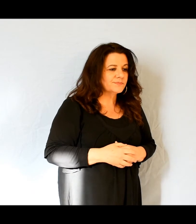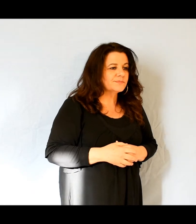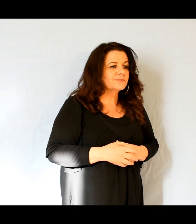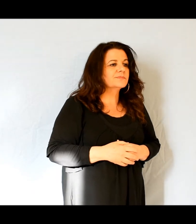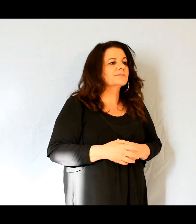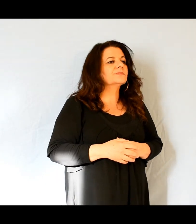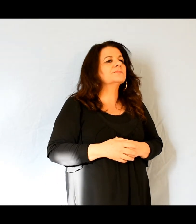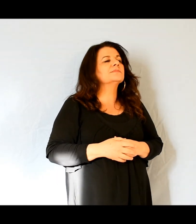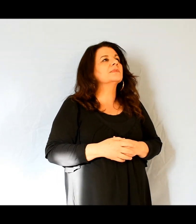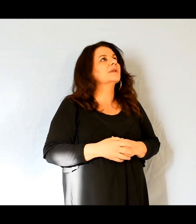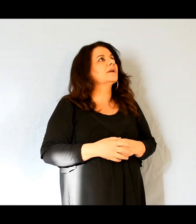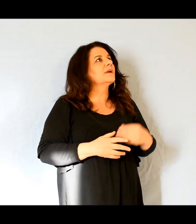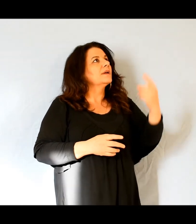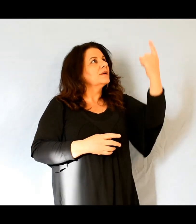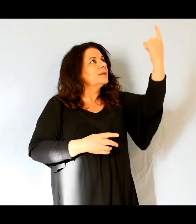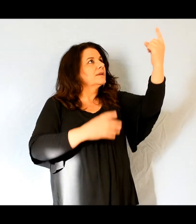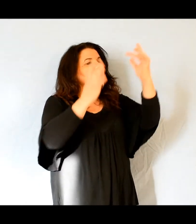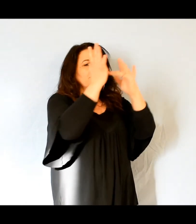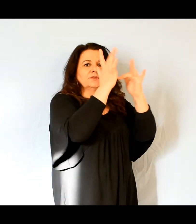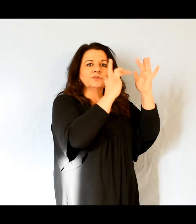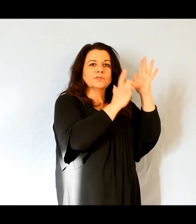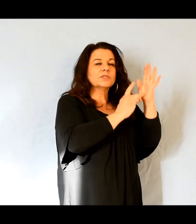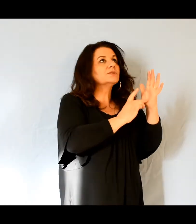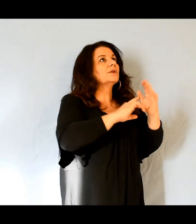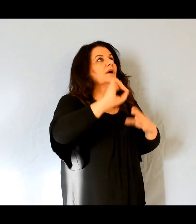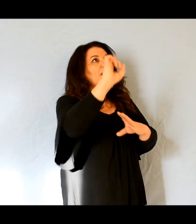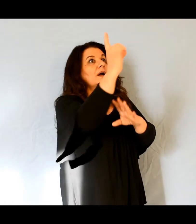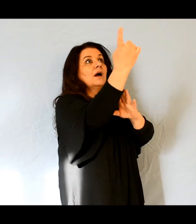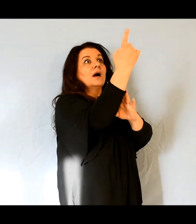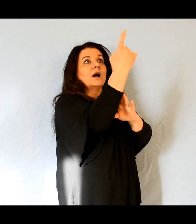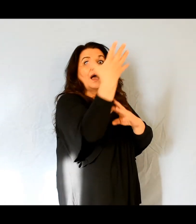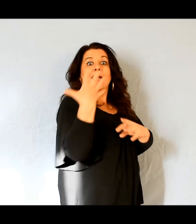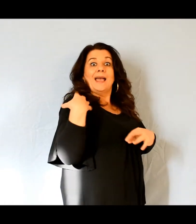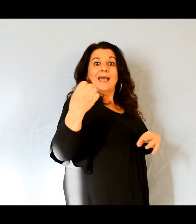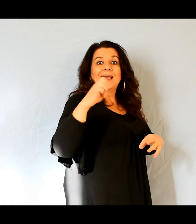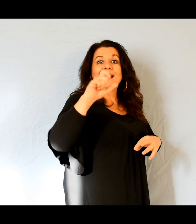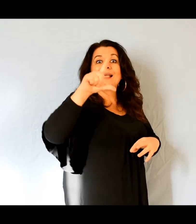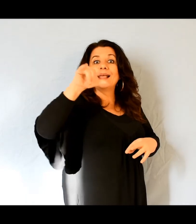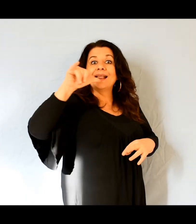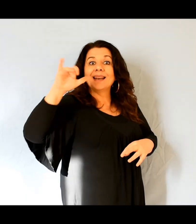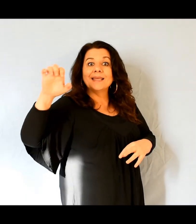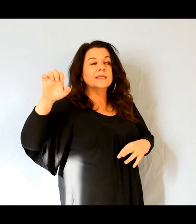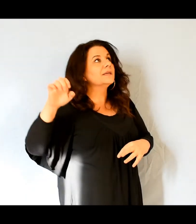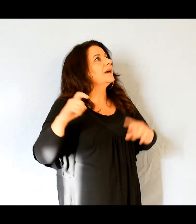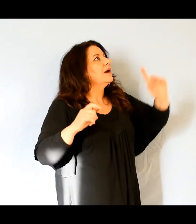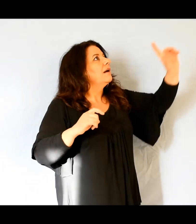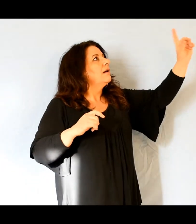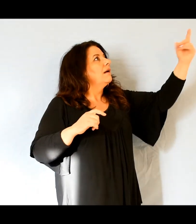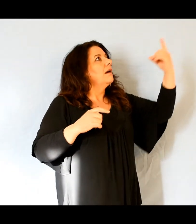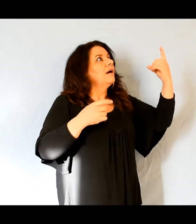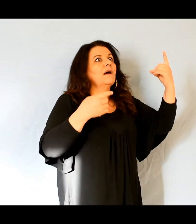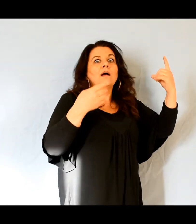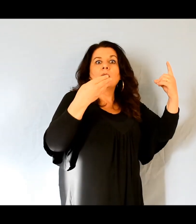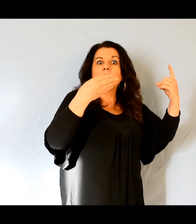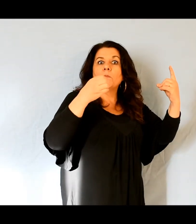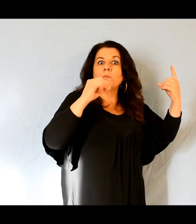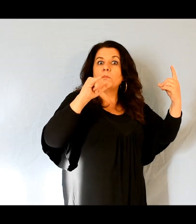Élie leur apparut avec Moïse et tous deux s'entretenaient avec Jésus.